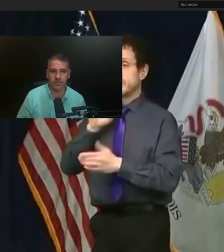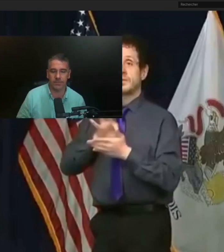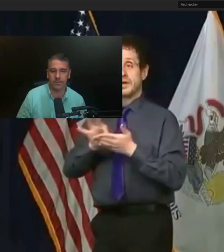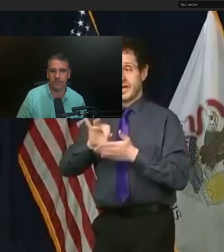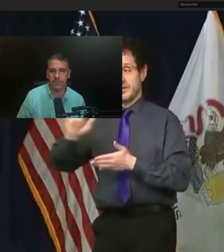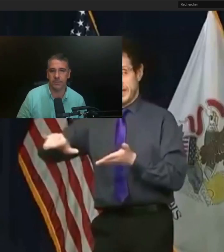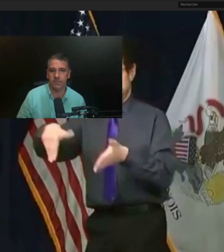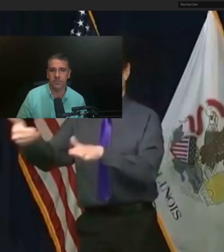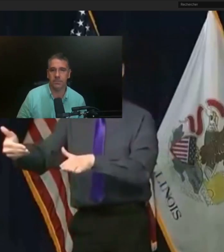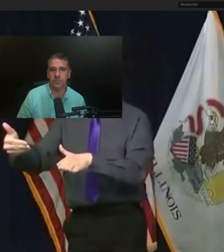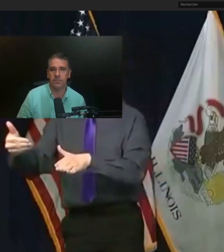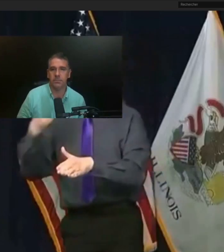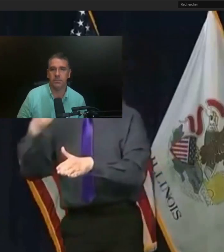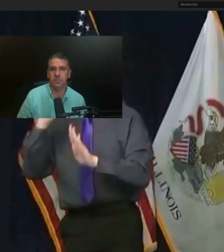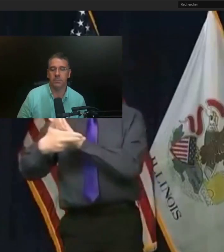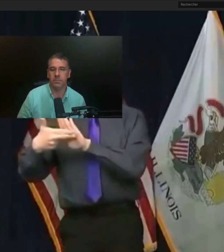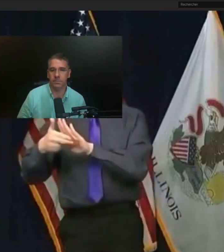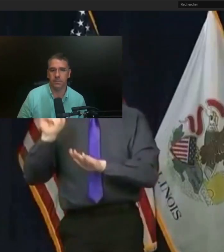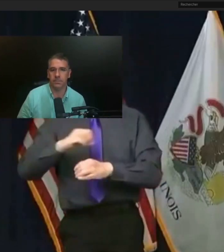choses